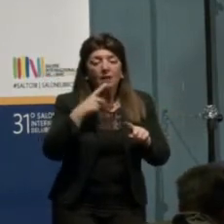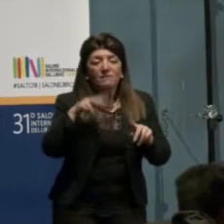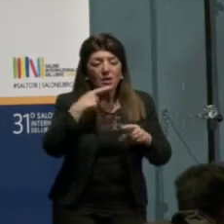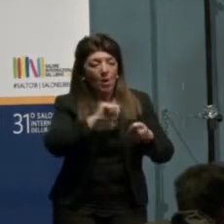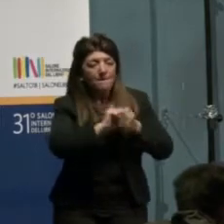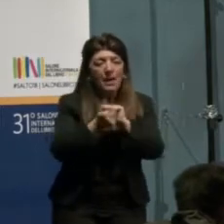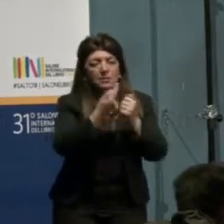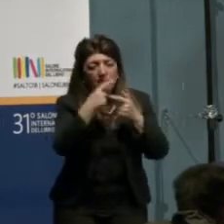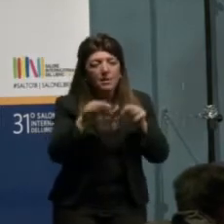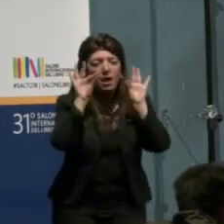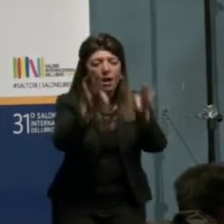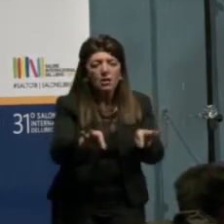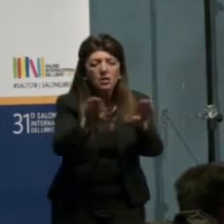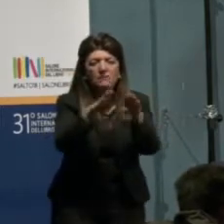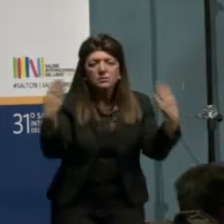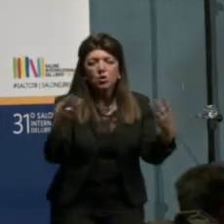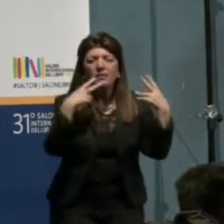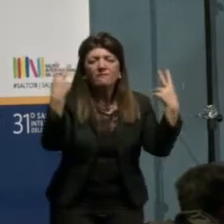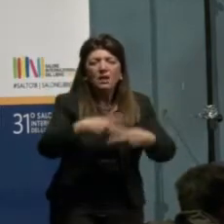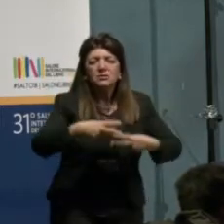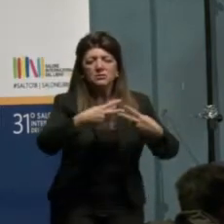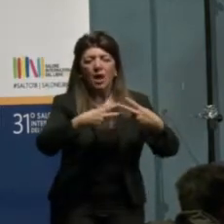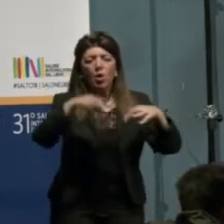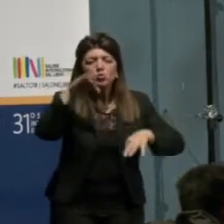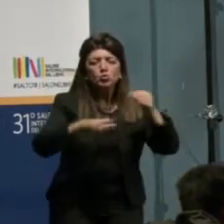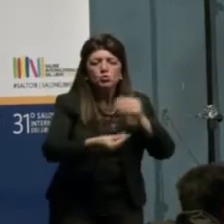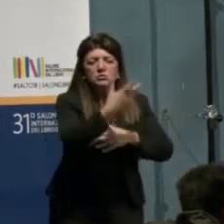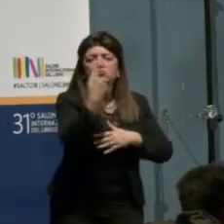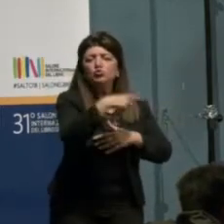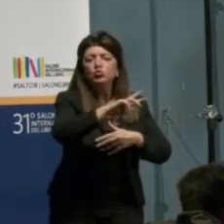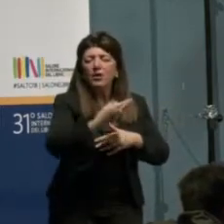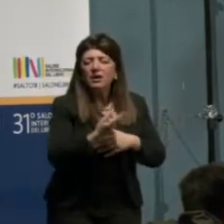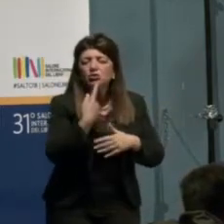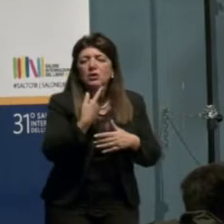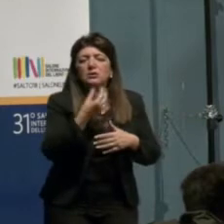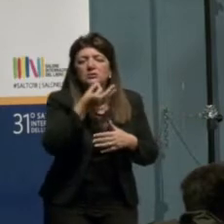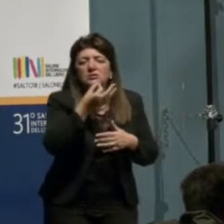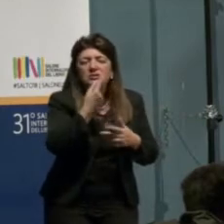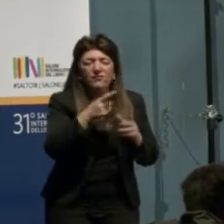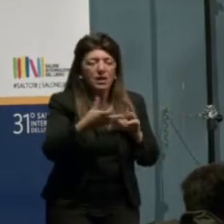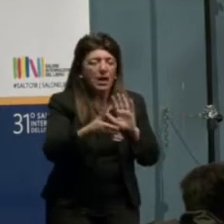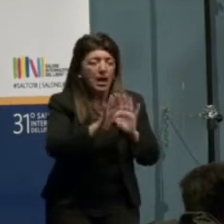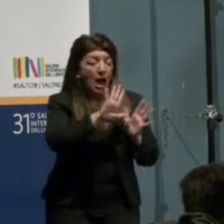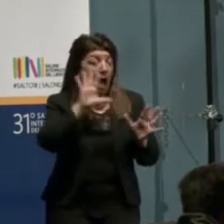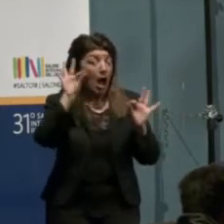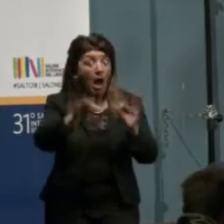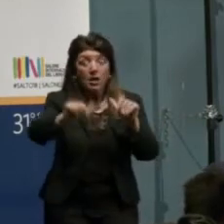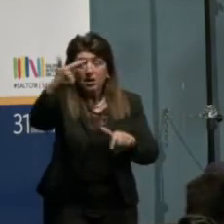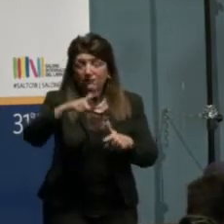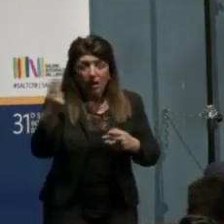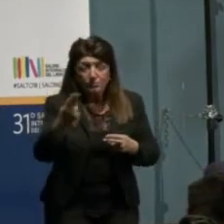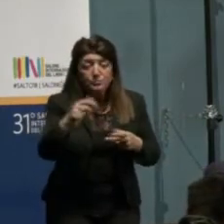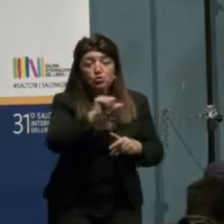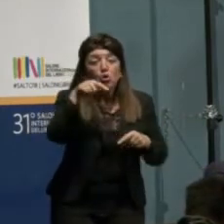di judo dei geni continua se la rassegnazione non prevale non prevale non solo in quelli che sono qui ma nell'opinione pubblica italiana